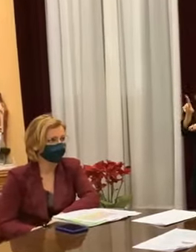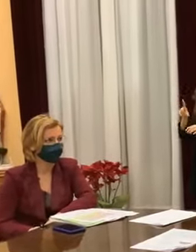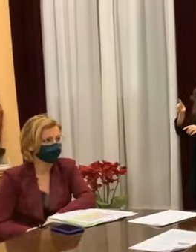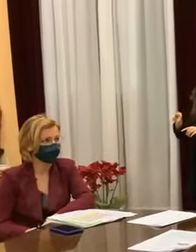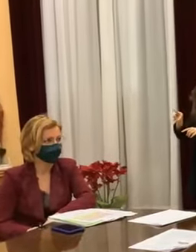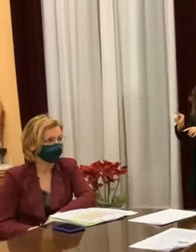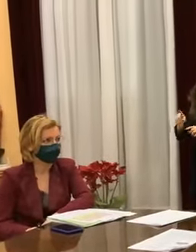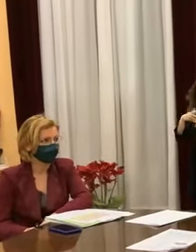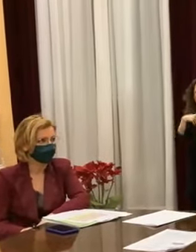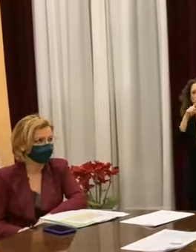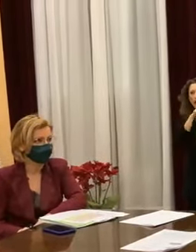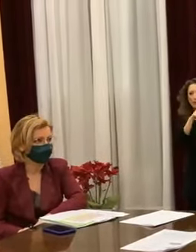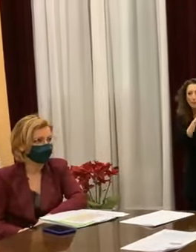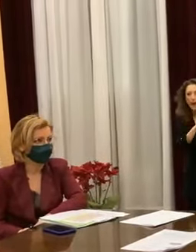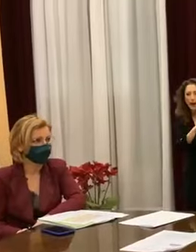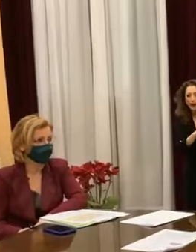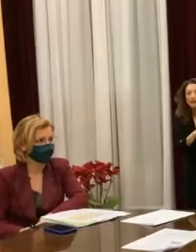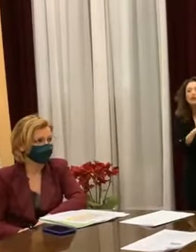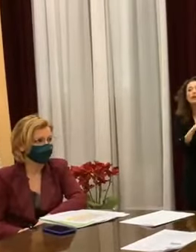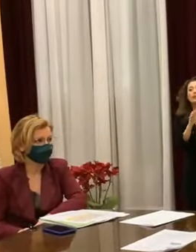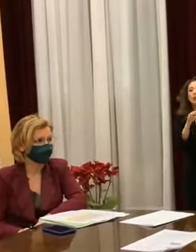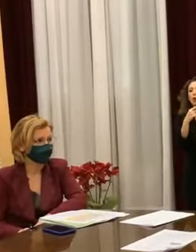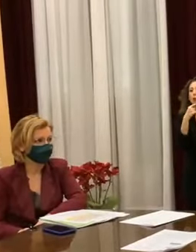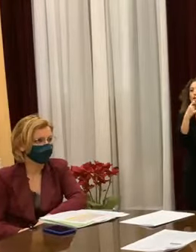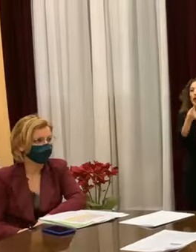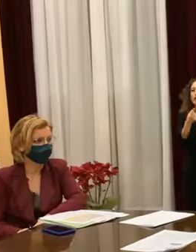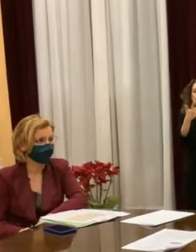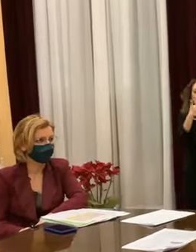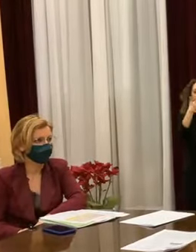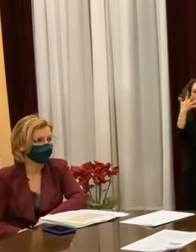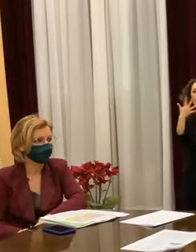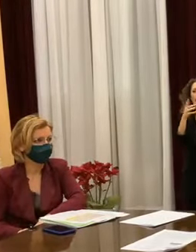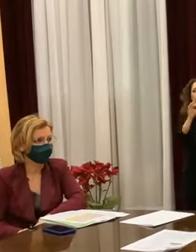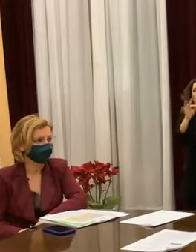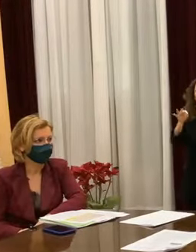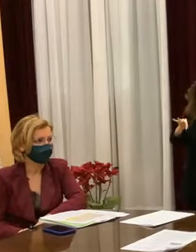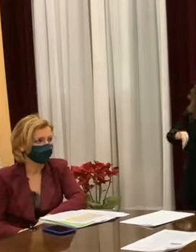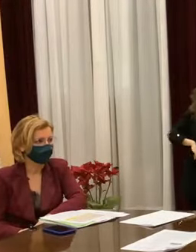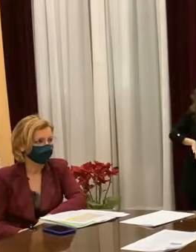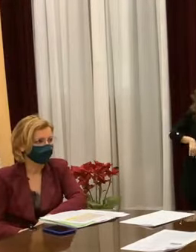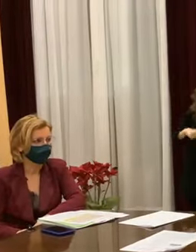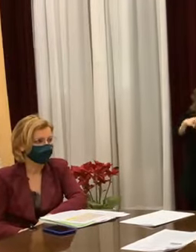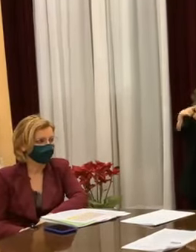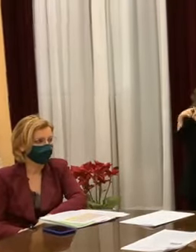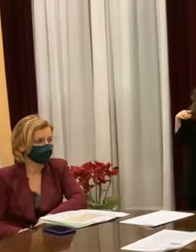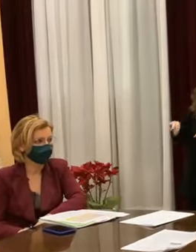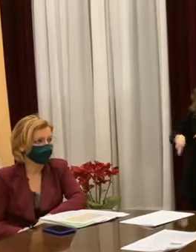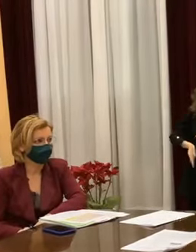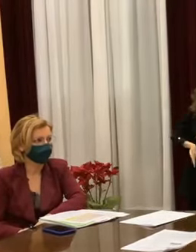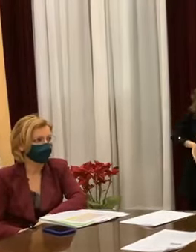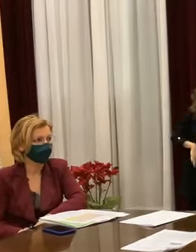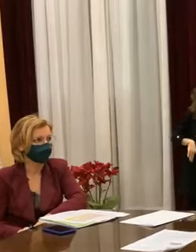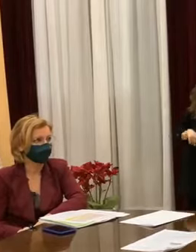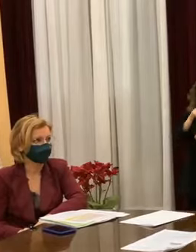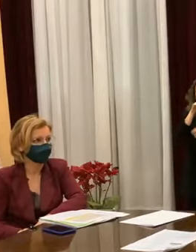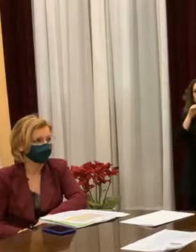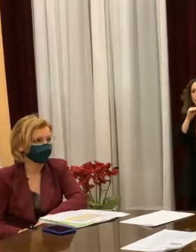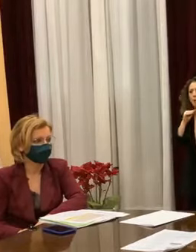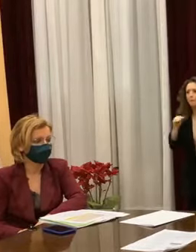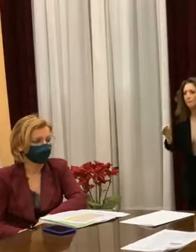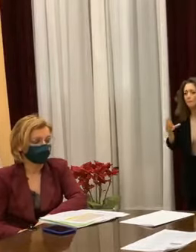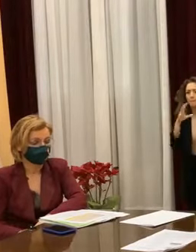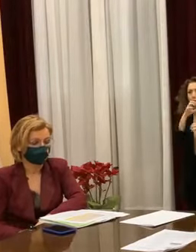tutte le porcherie dei vari deputati, ex deputati, le omissioni anche di gran parte dei nostri consiglieri comunali